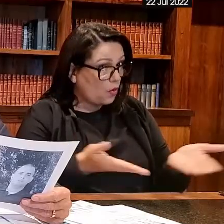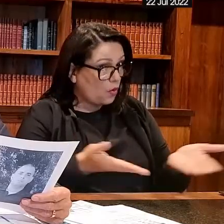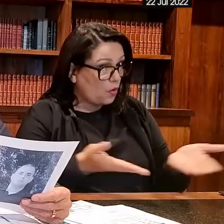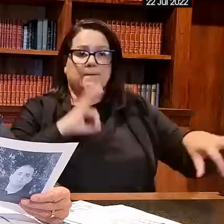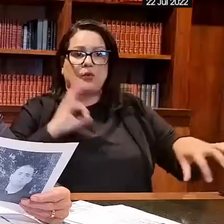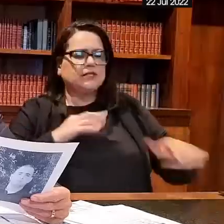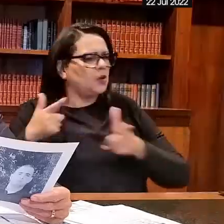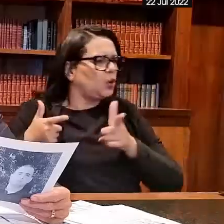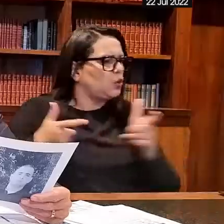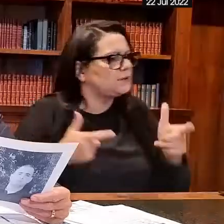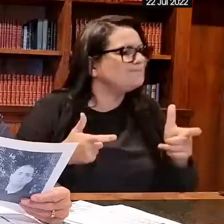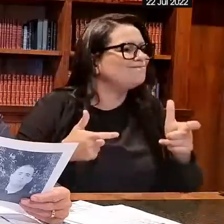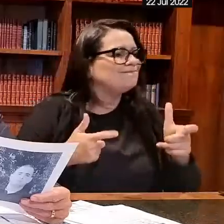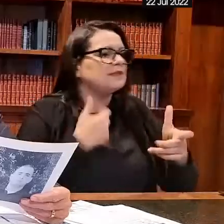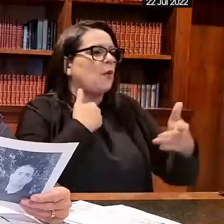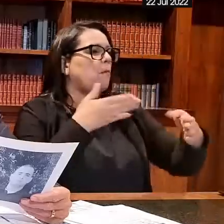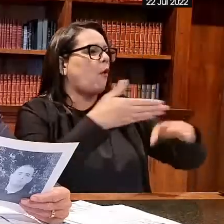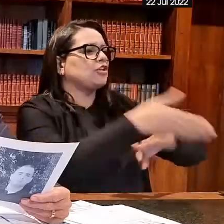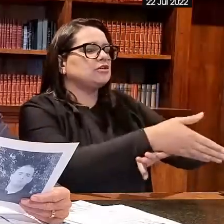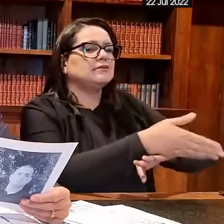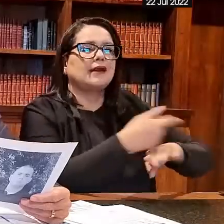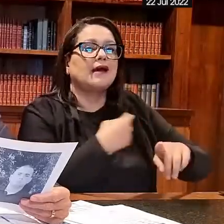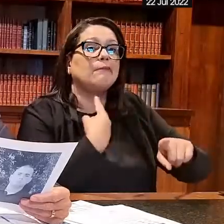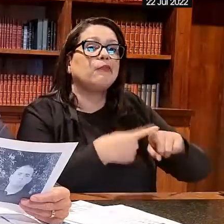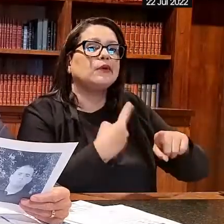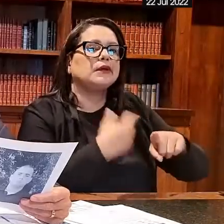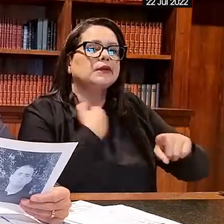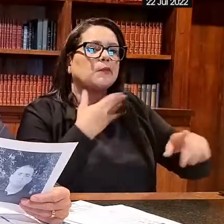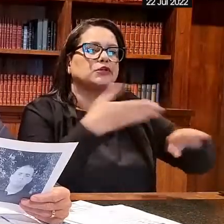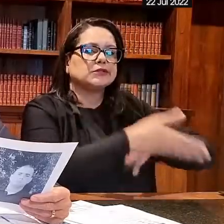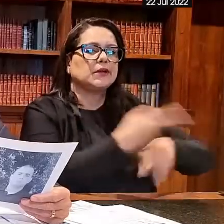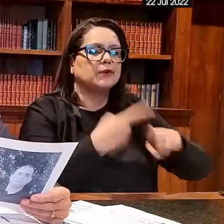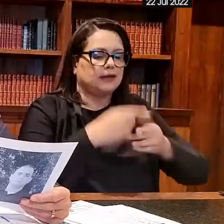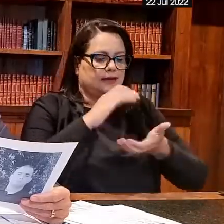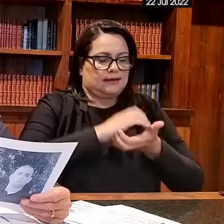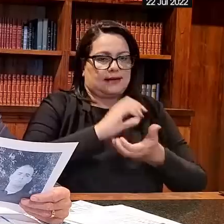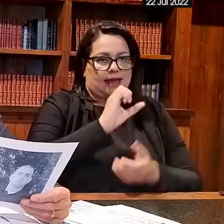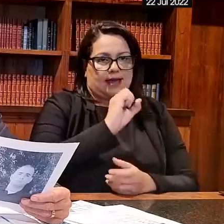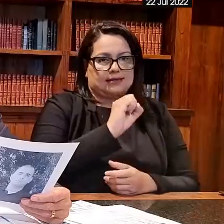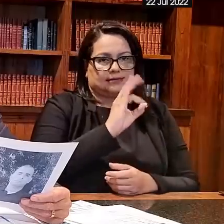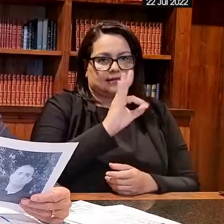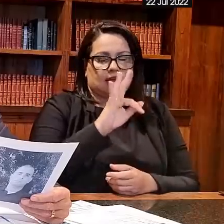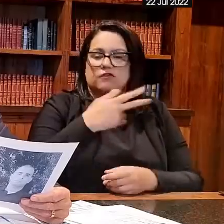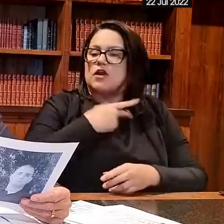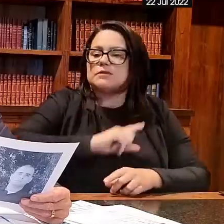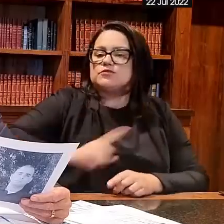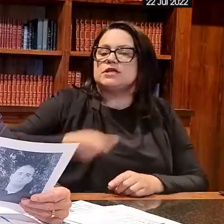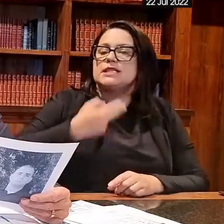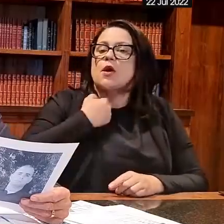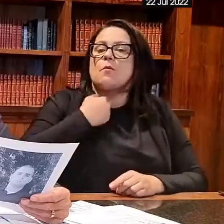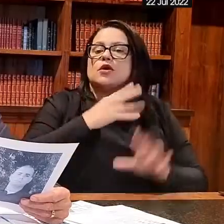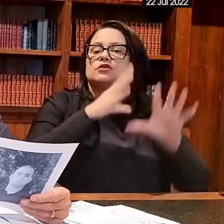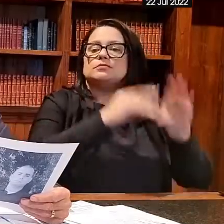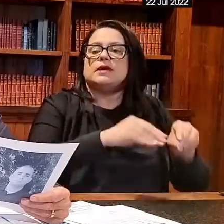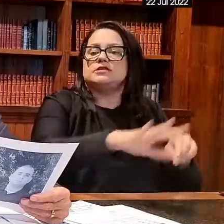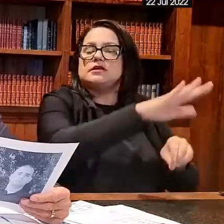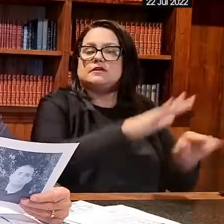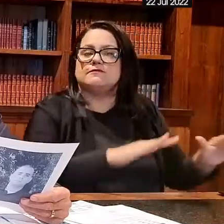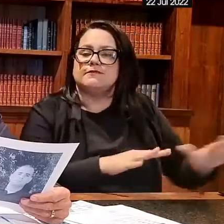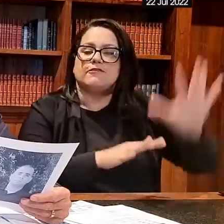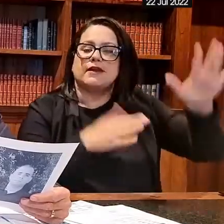por decisão do supremo tribunal federal EA bandidagem cresce nessa